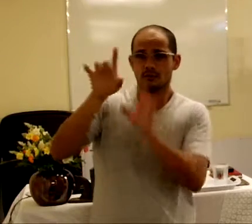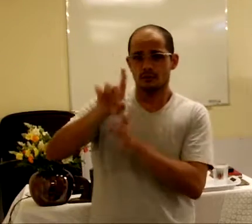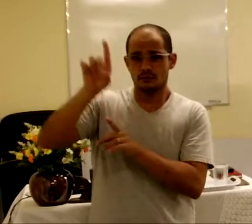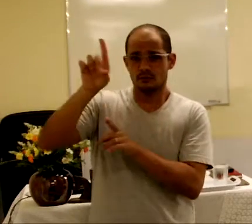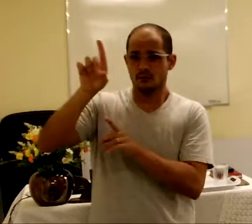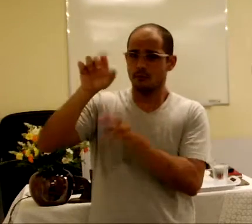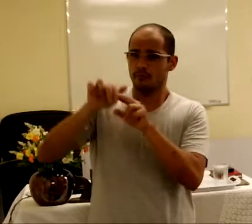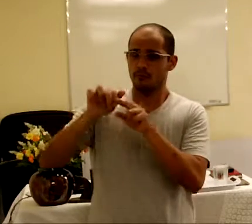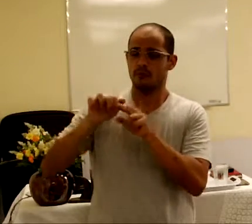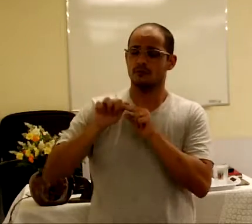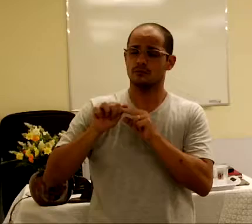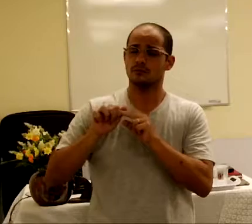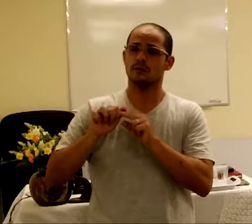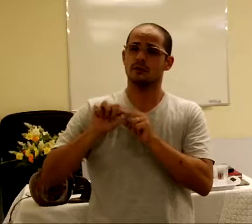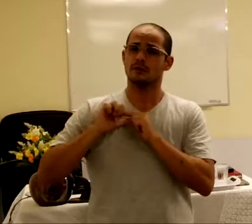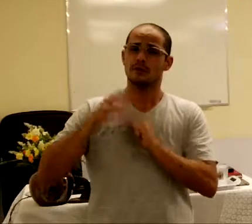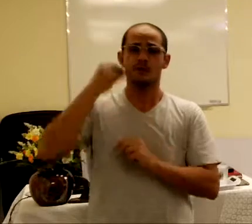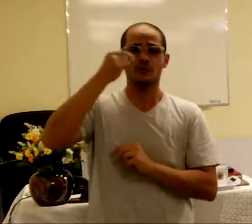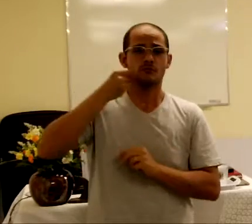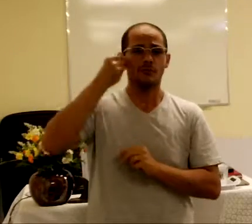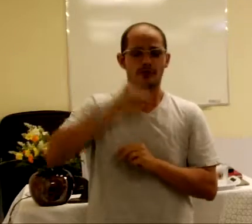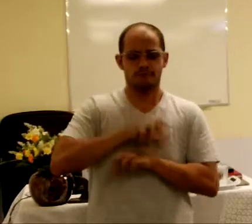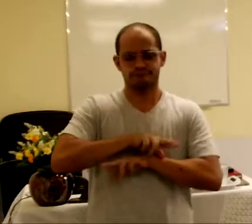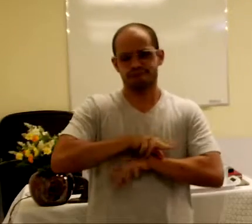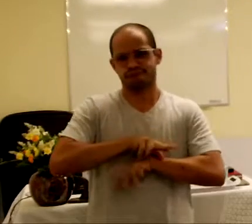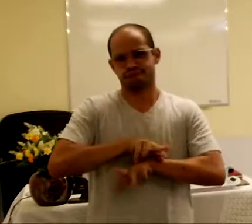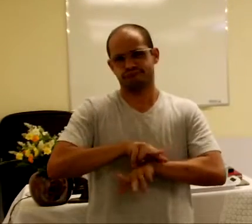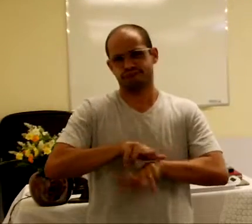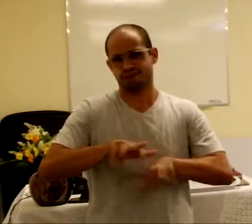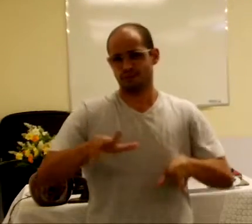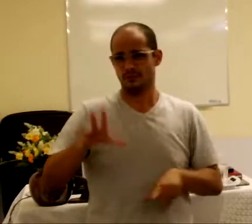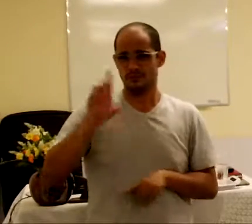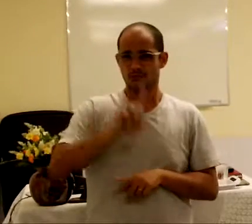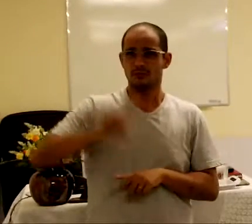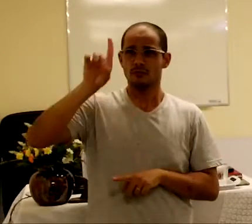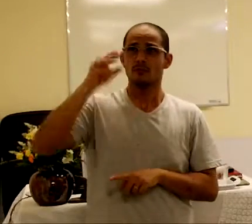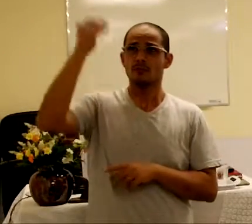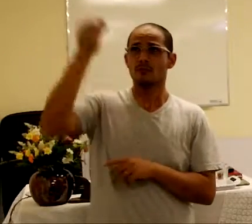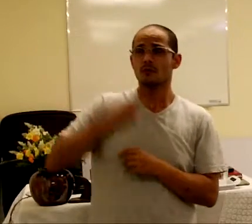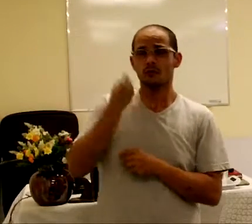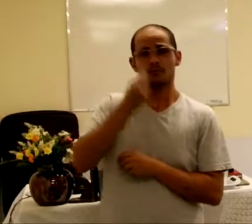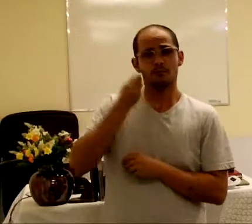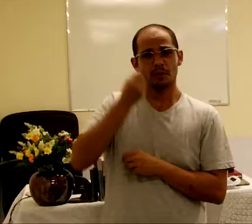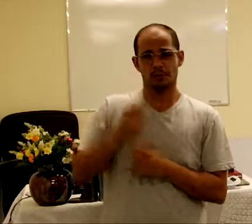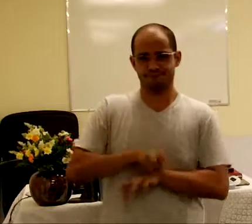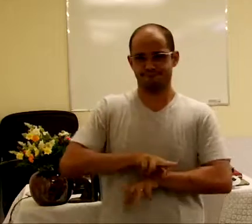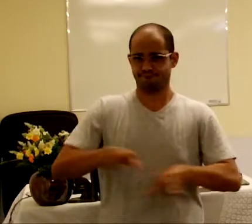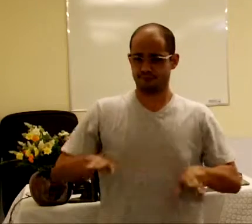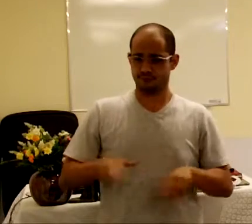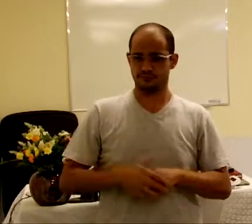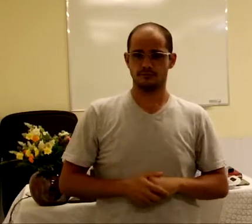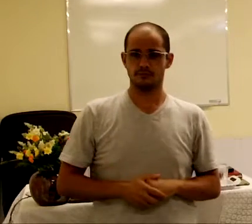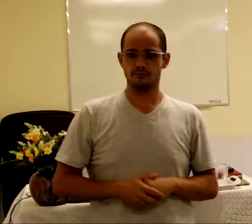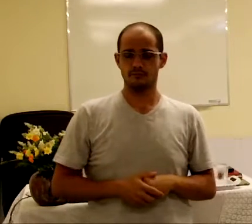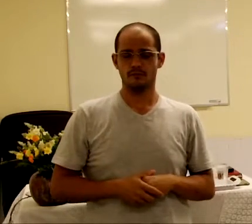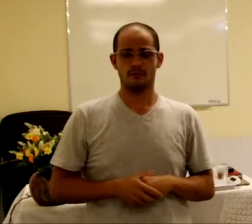considerando a diversidade de experiências que se tem com Deus. Hoje em dia não se fala mais, pelo menos no ambiente em que se pensa